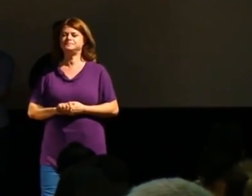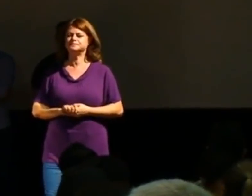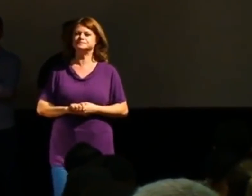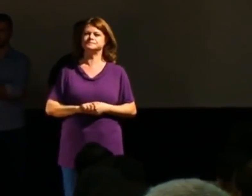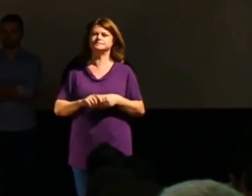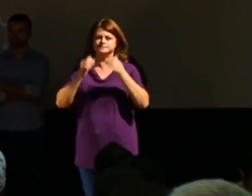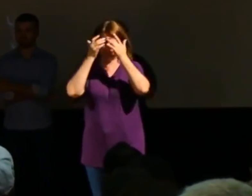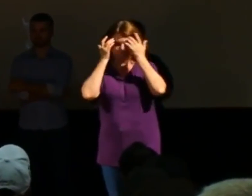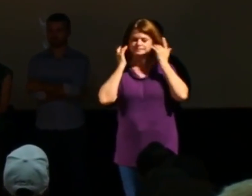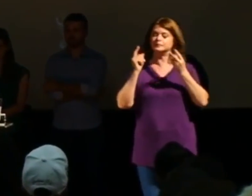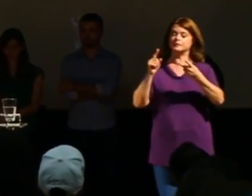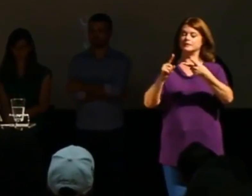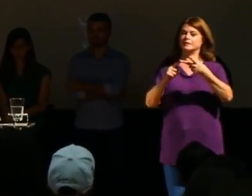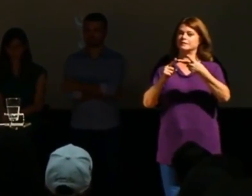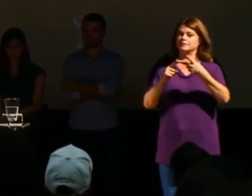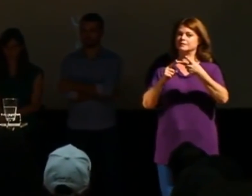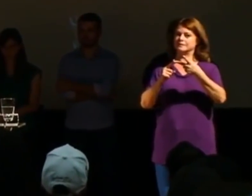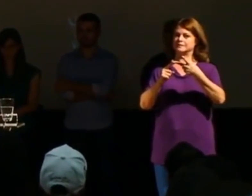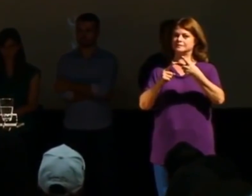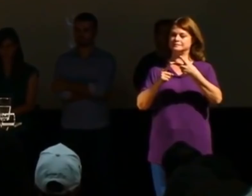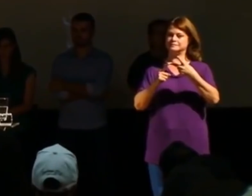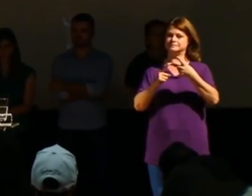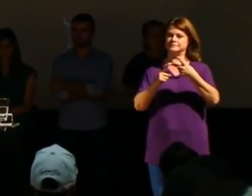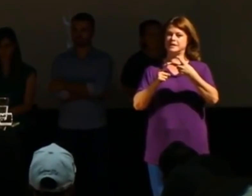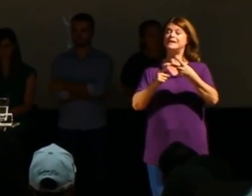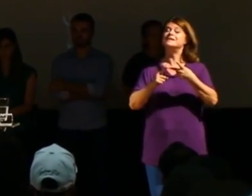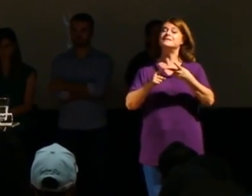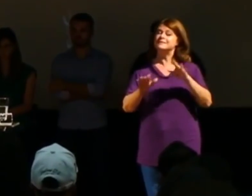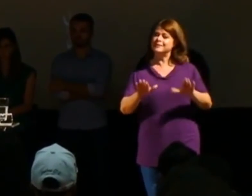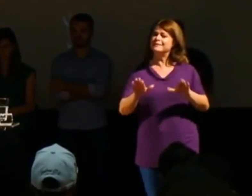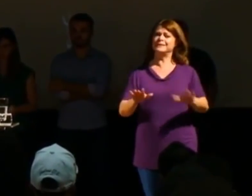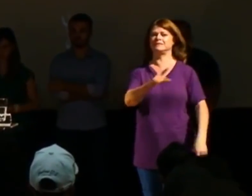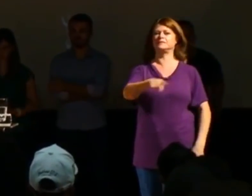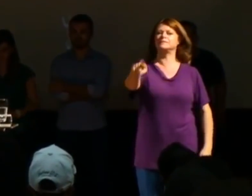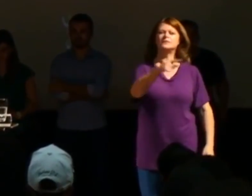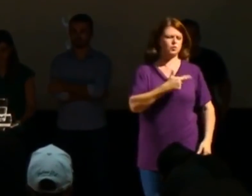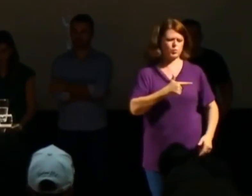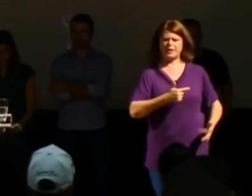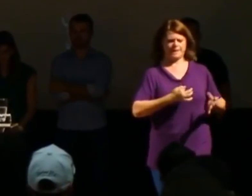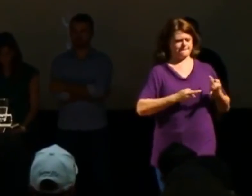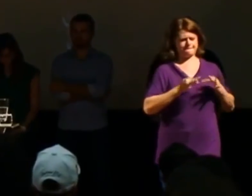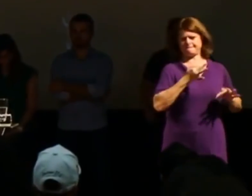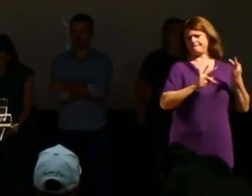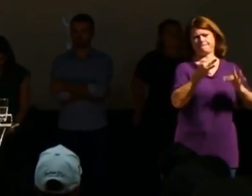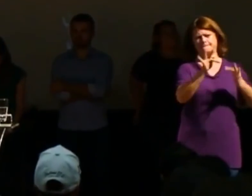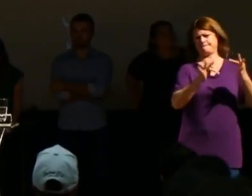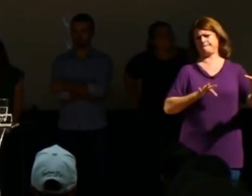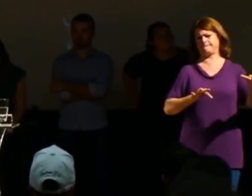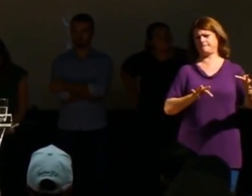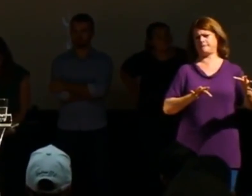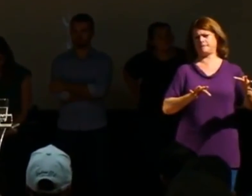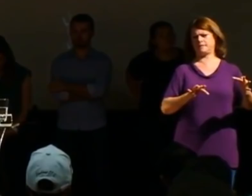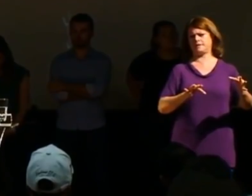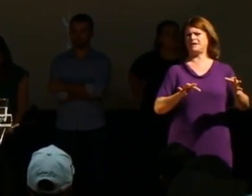Número 2. Talvez você não esteja ferido, mas lá dentro do seu coração